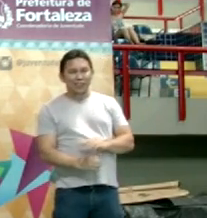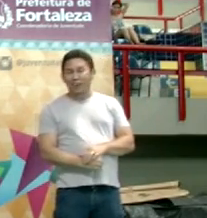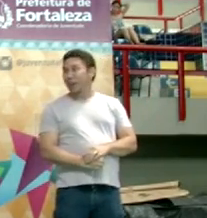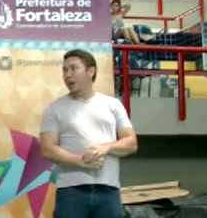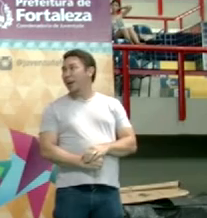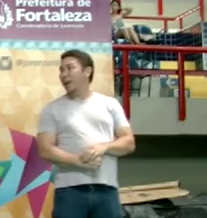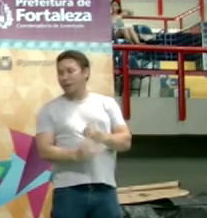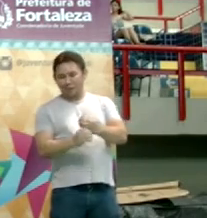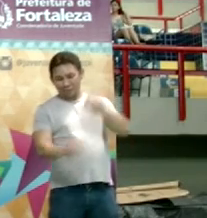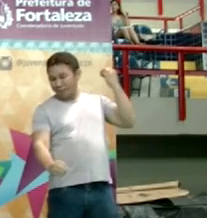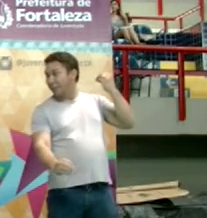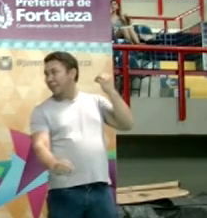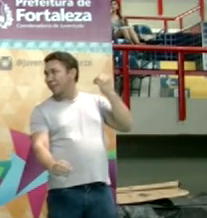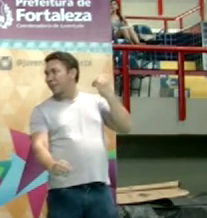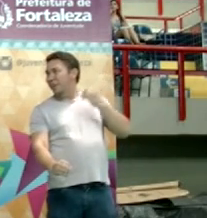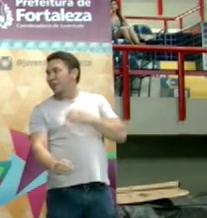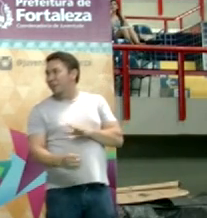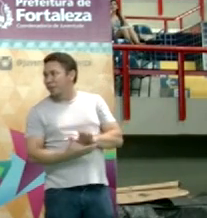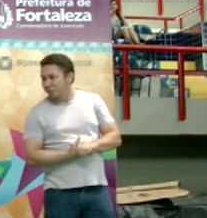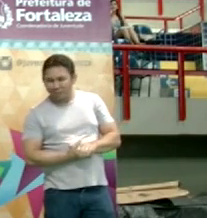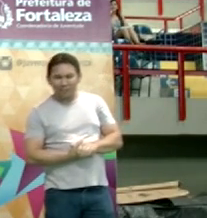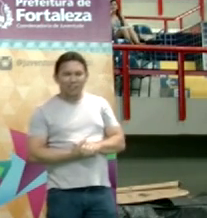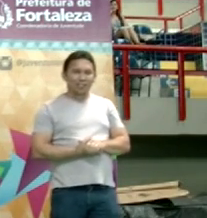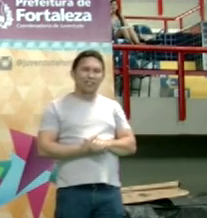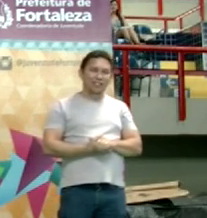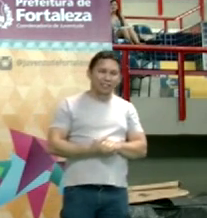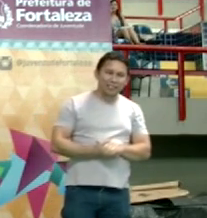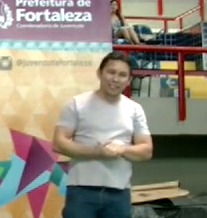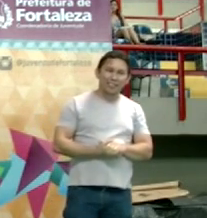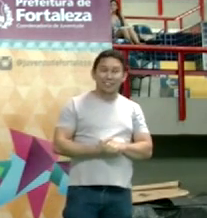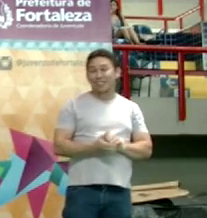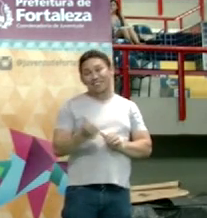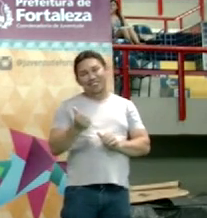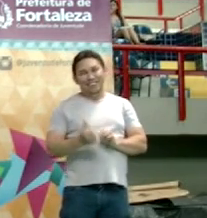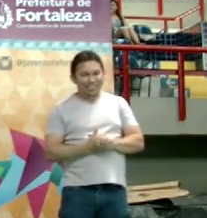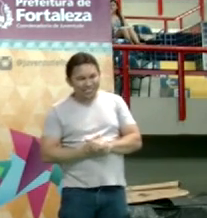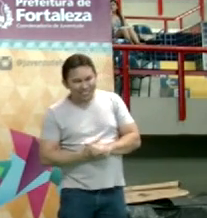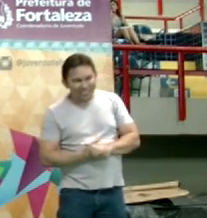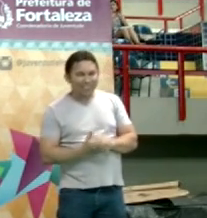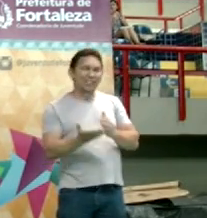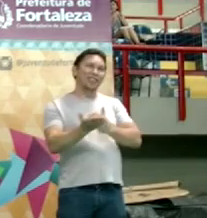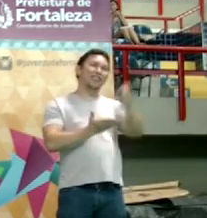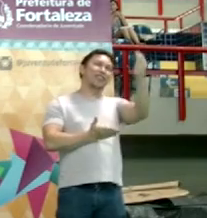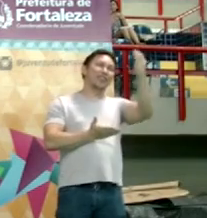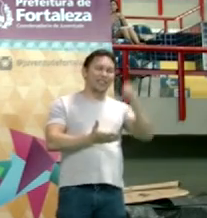assim. Como é que é a prosperidade mesmo? Tá